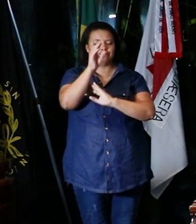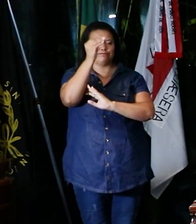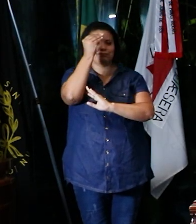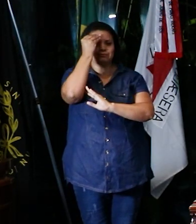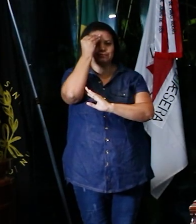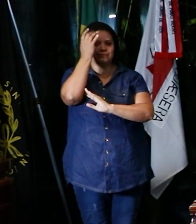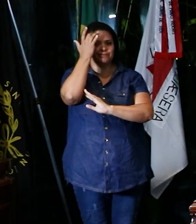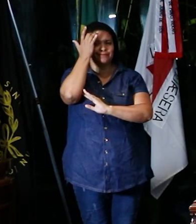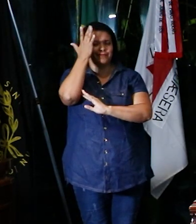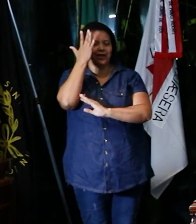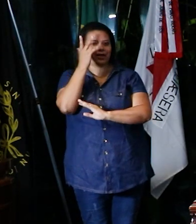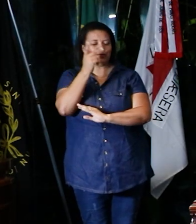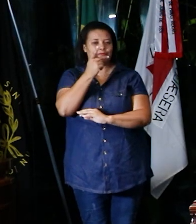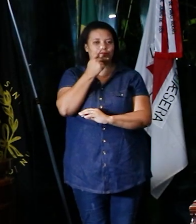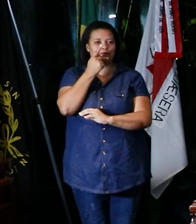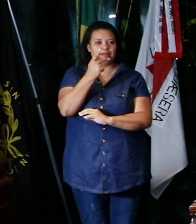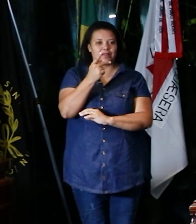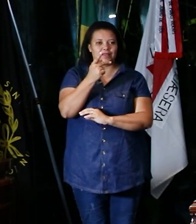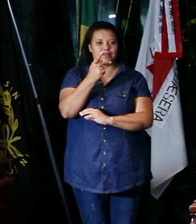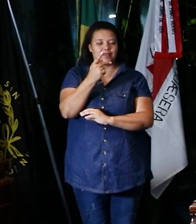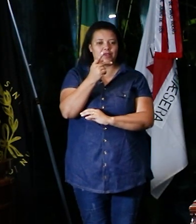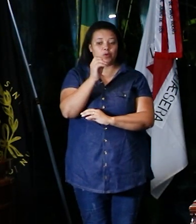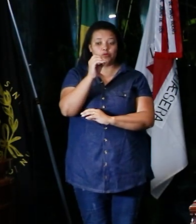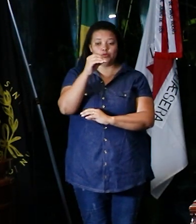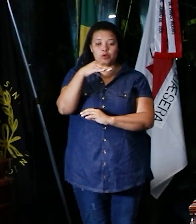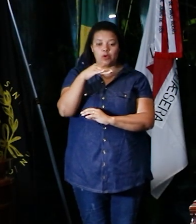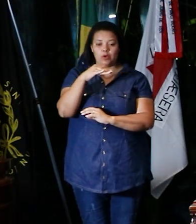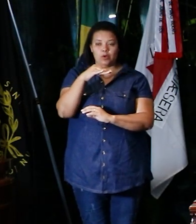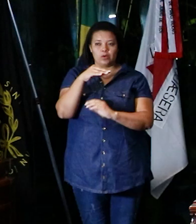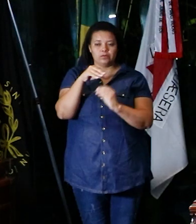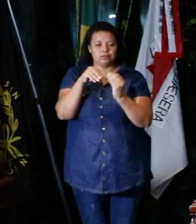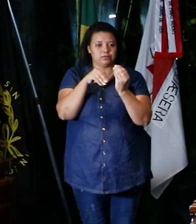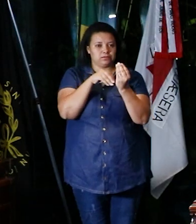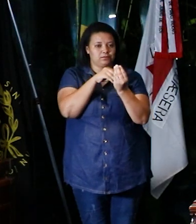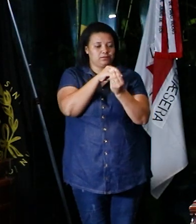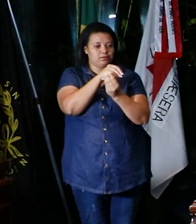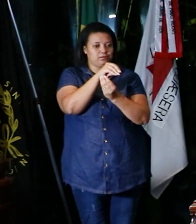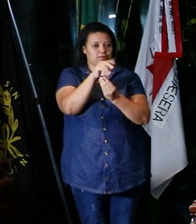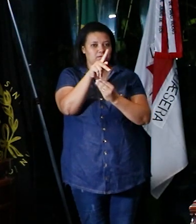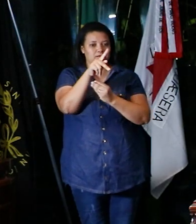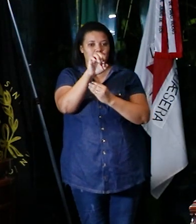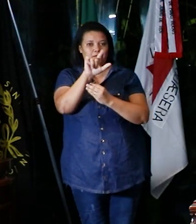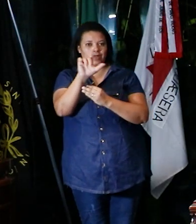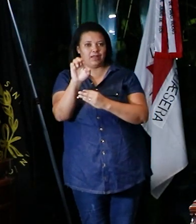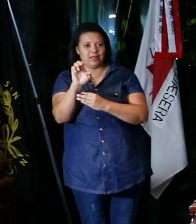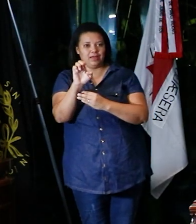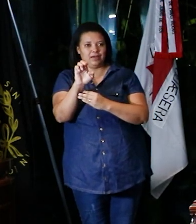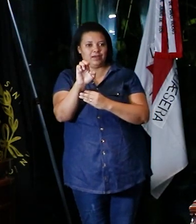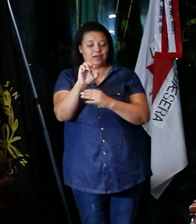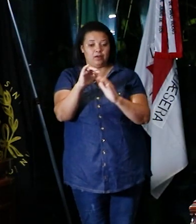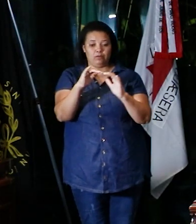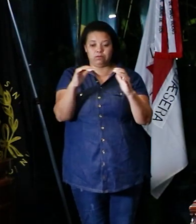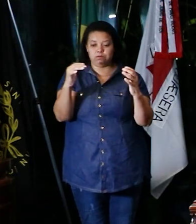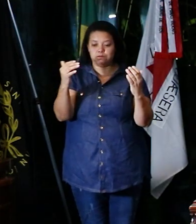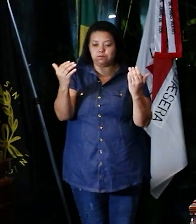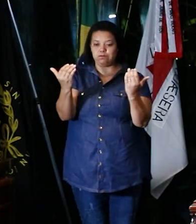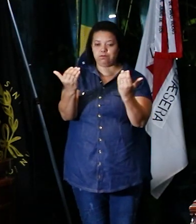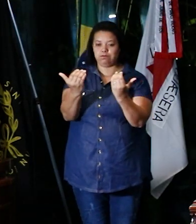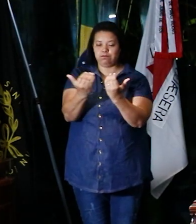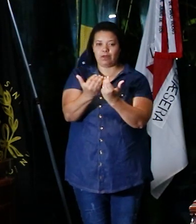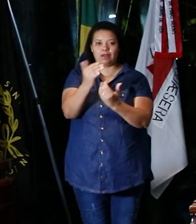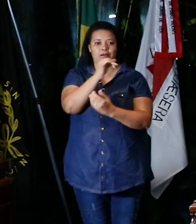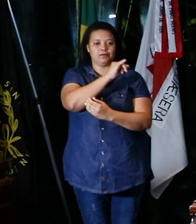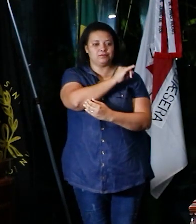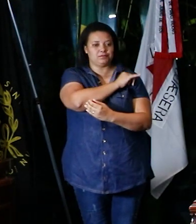de dizer. Os sons se cruzam, se abraçam, Pelé no Maracanã. O